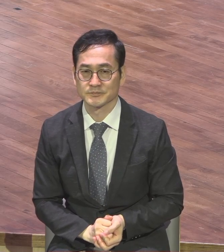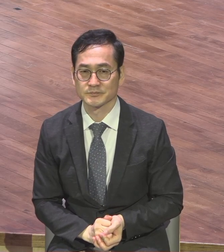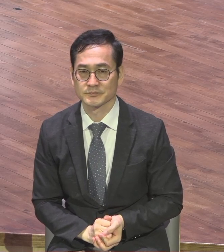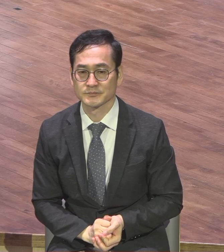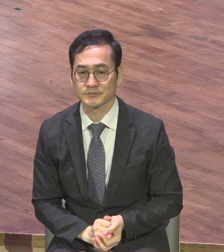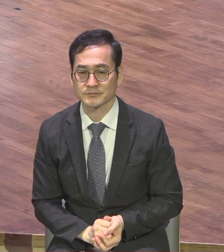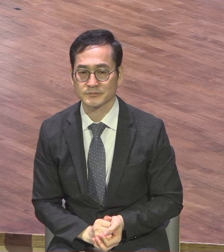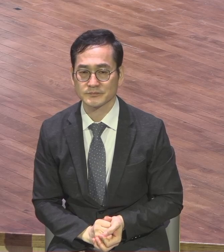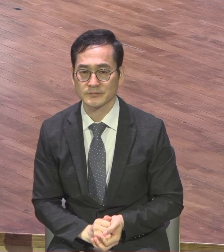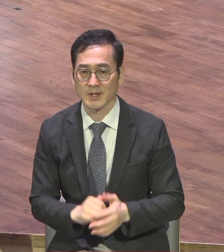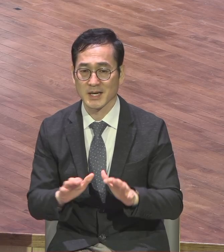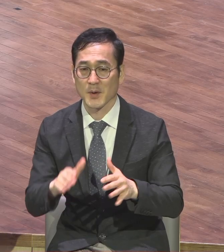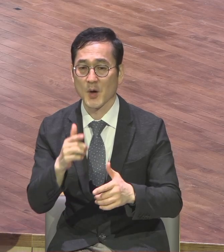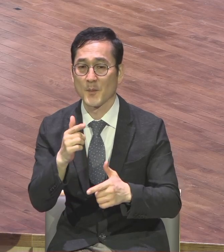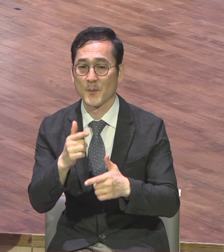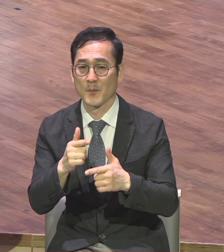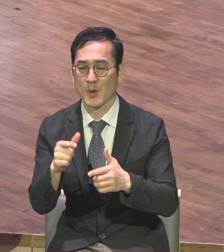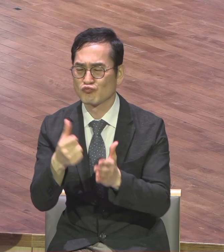제가 이번 목요일 날